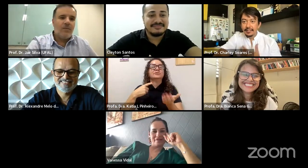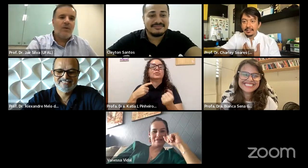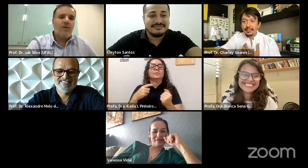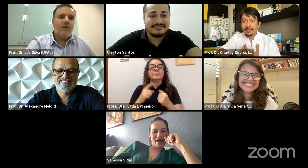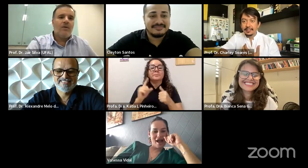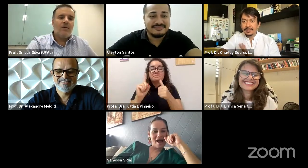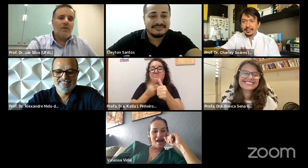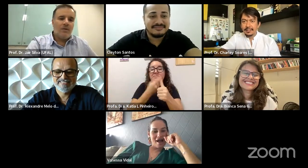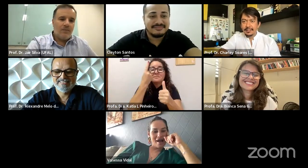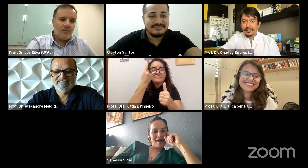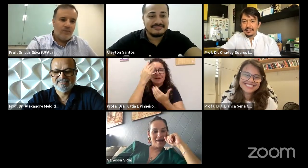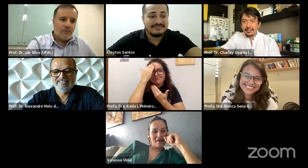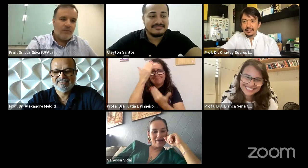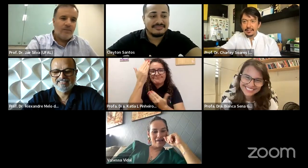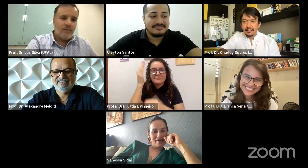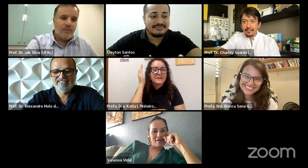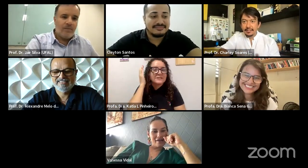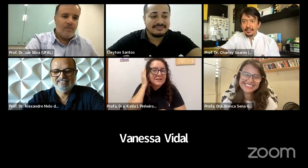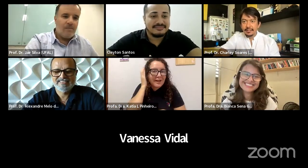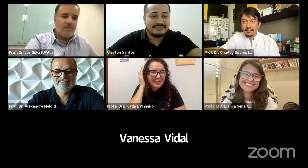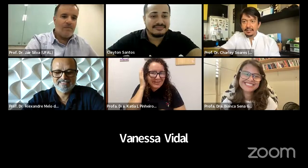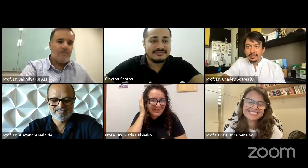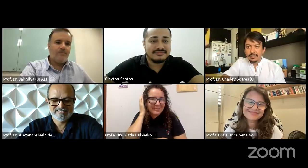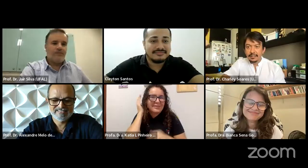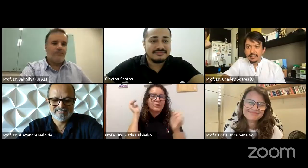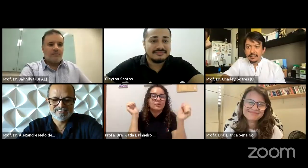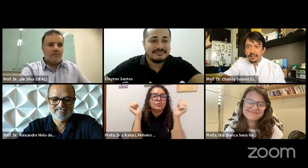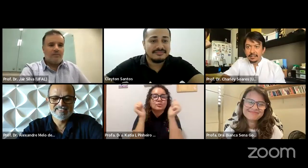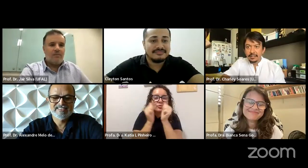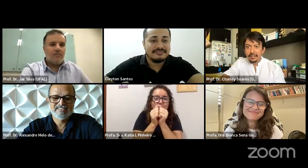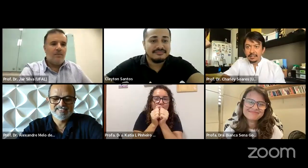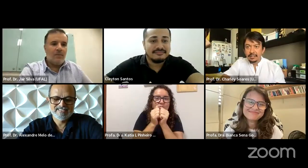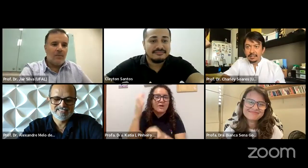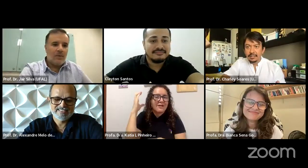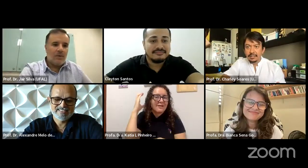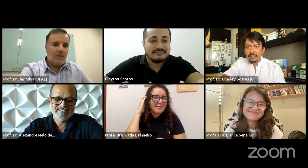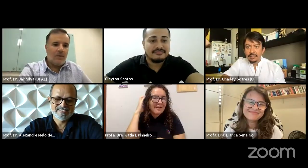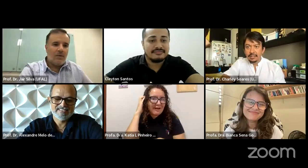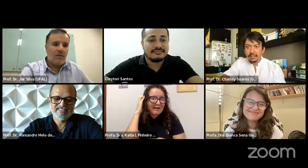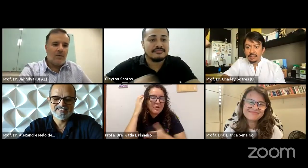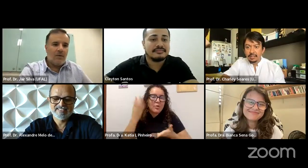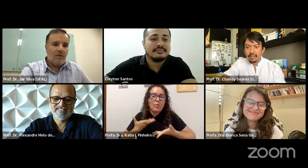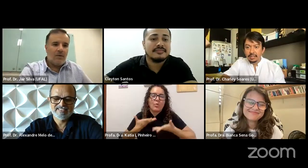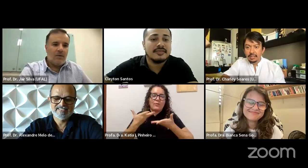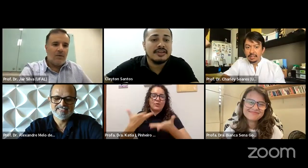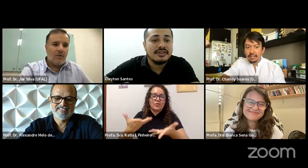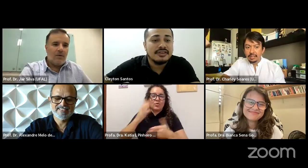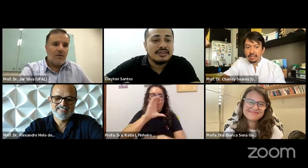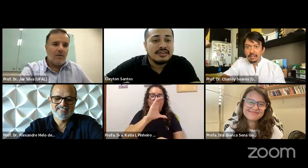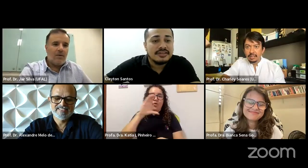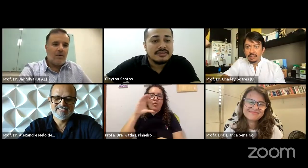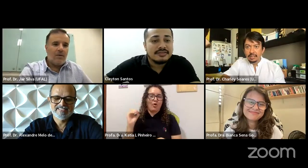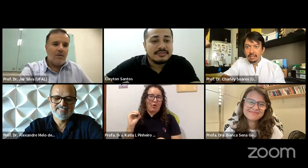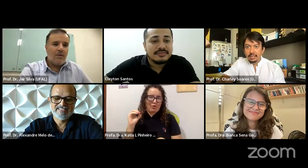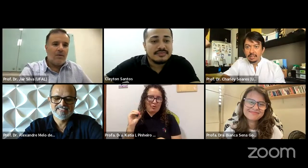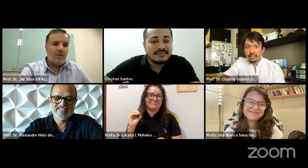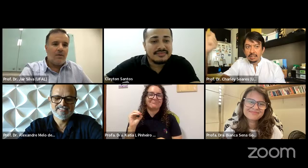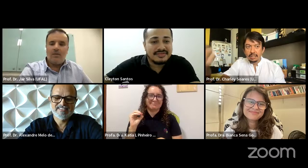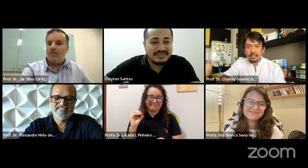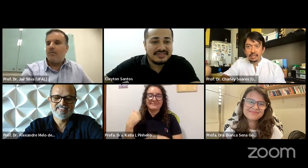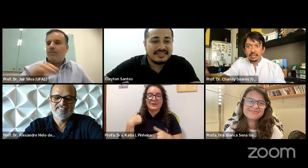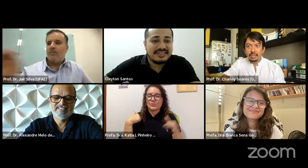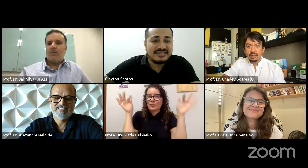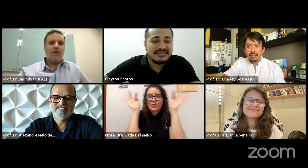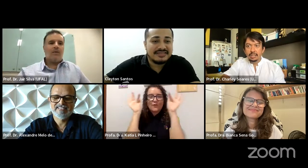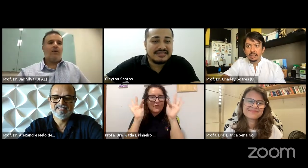pelo seu compromisso, pela sua responsabilidade. Gostaria de agradecer ao professor Jair também, e o Cleiton, que